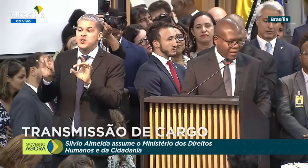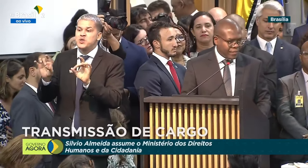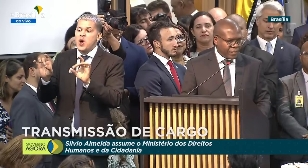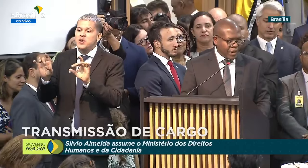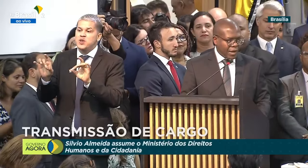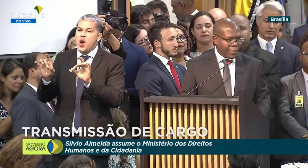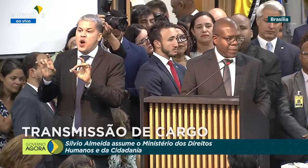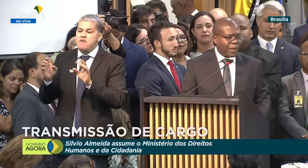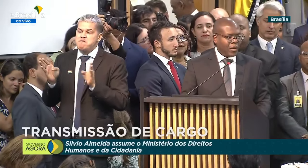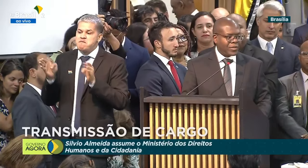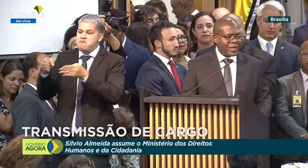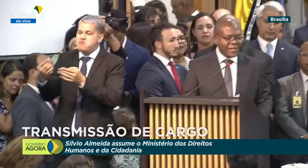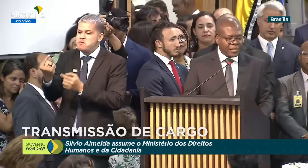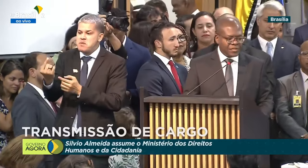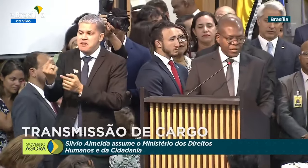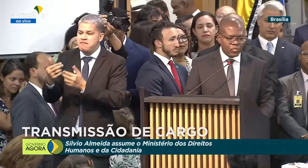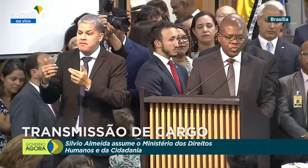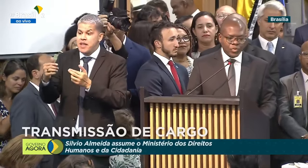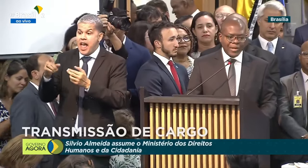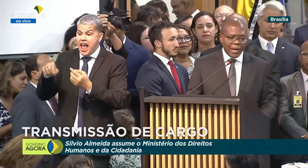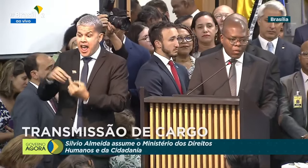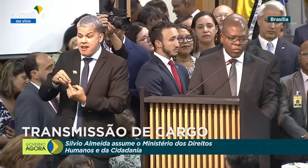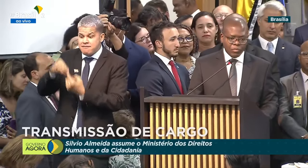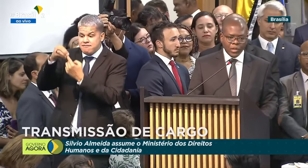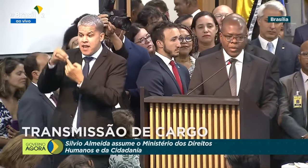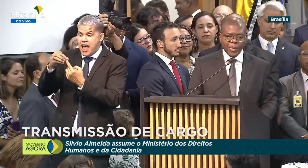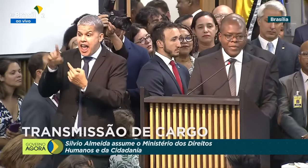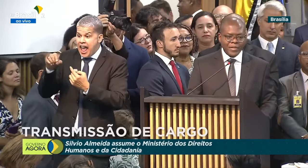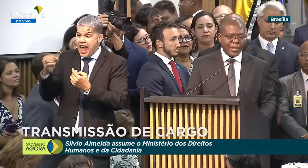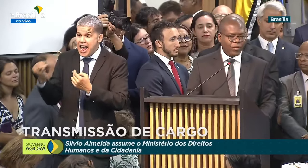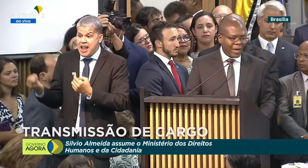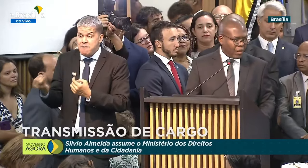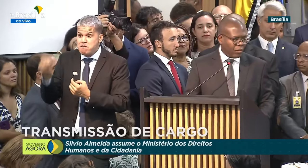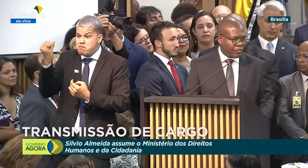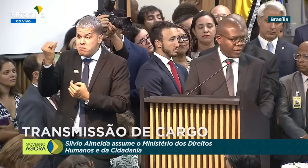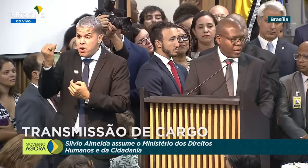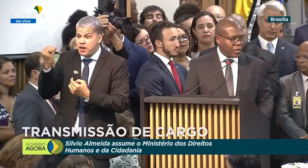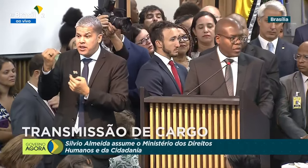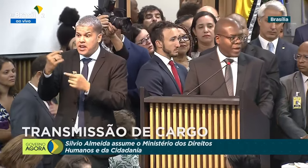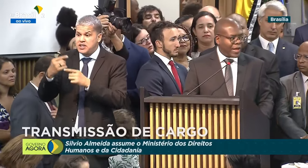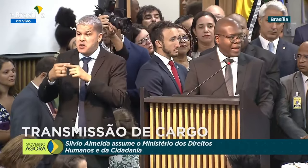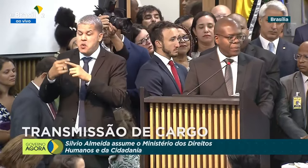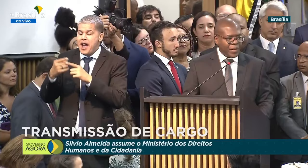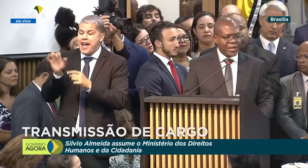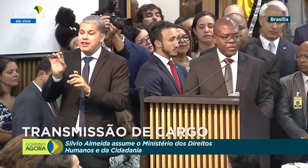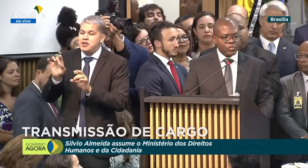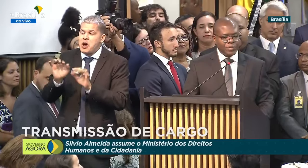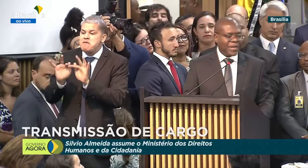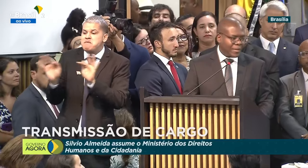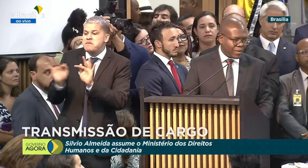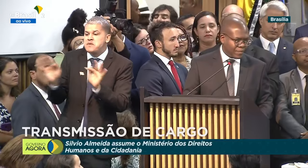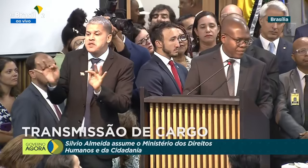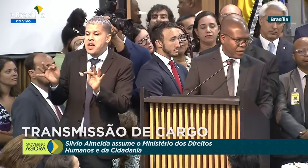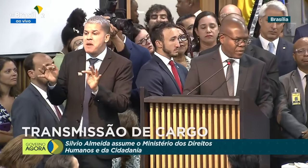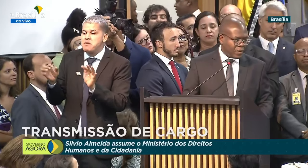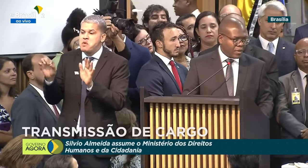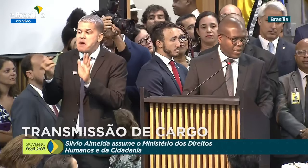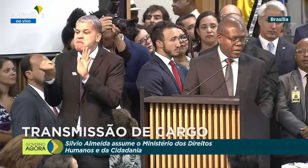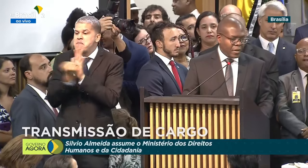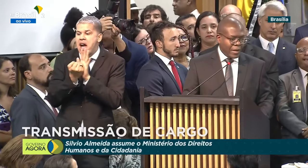política é uma pauta institucional não é uma bandeira moral não é apenas um